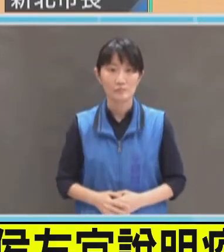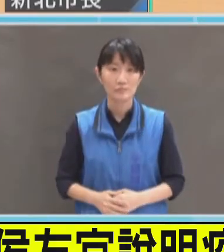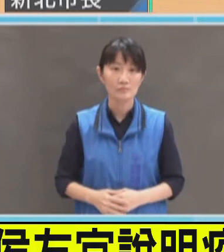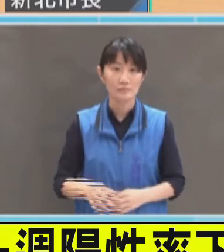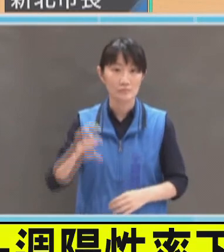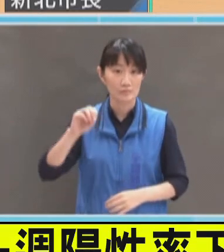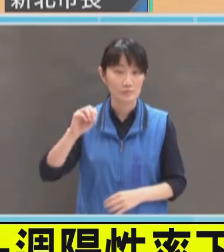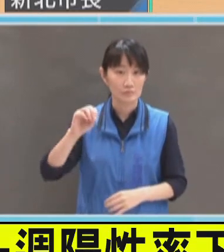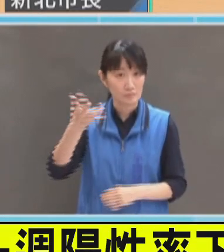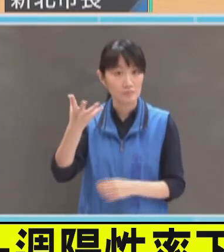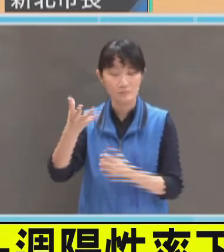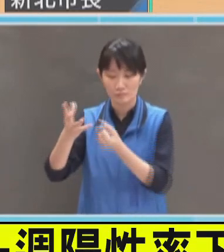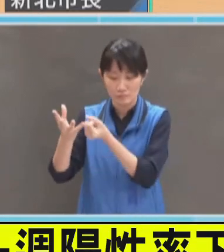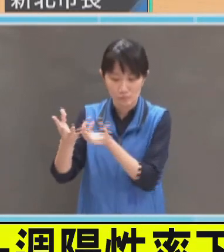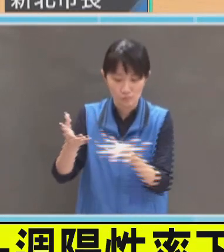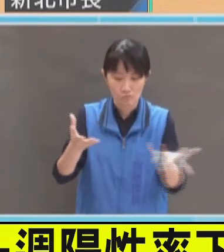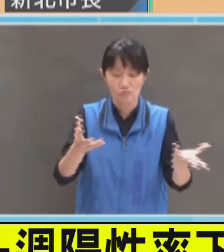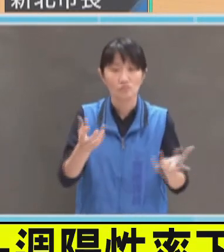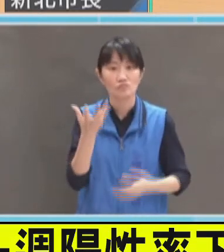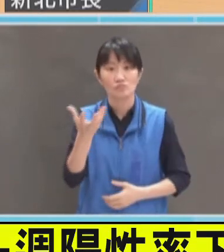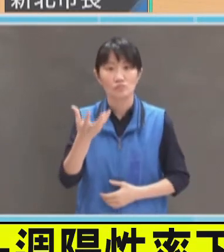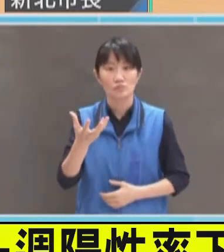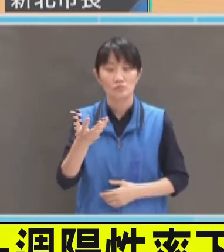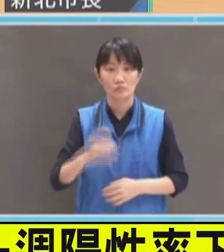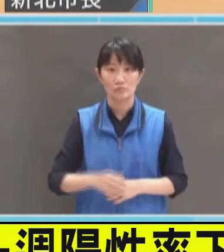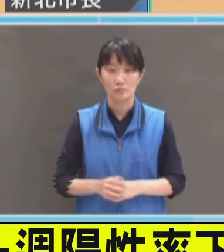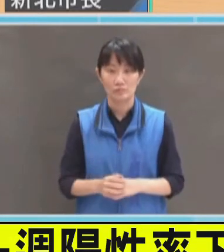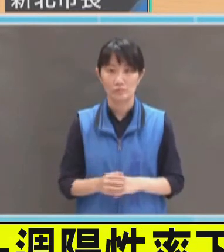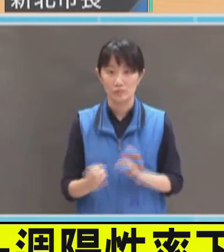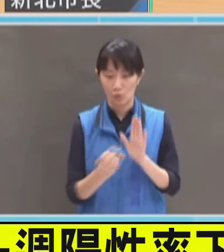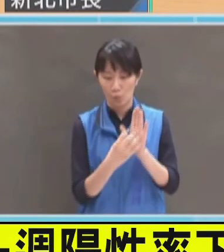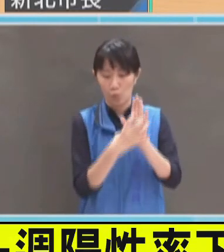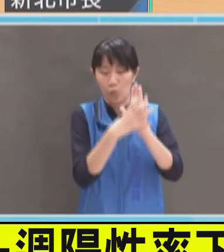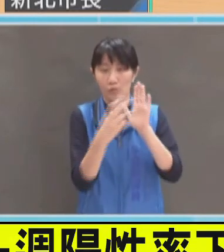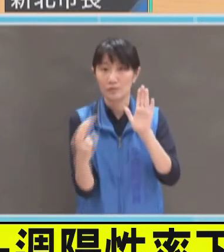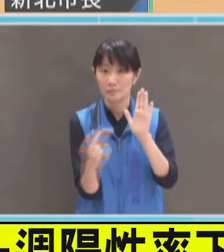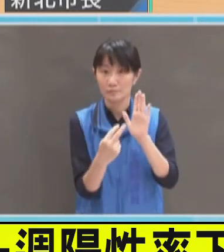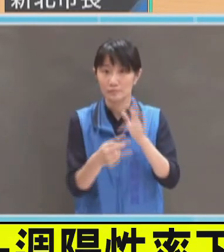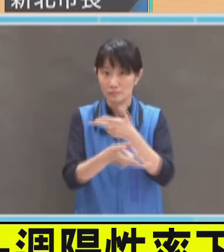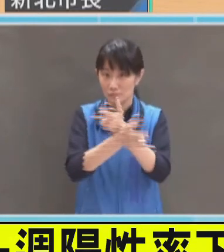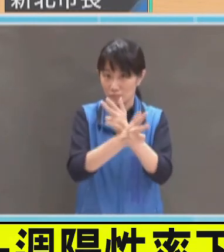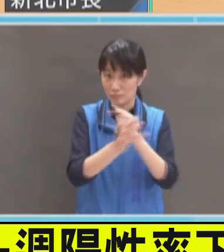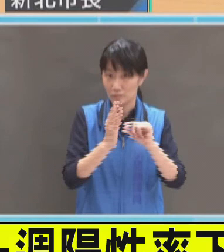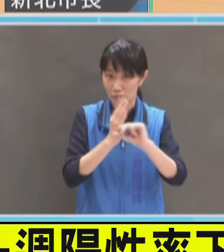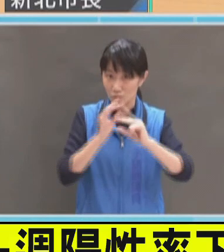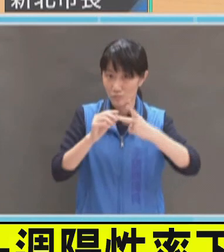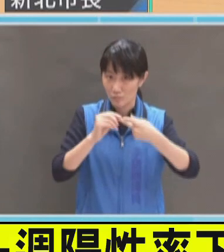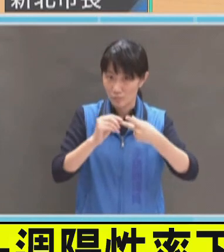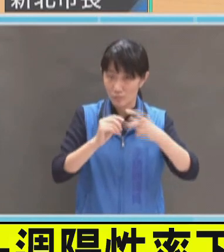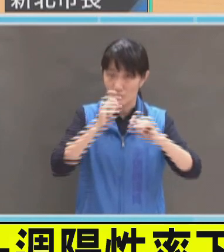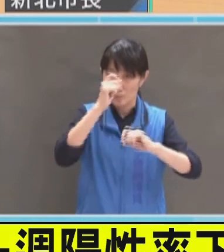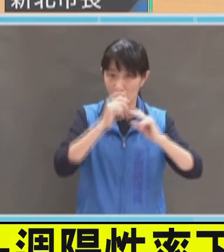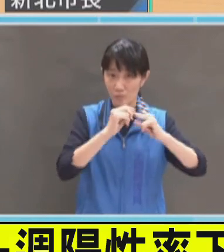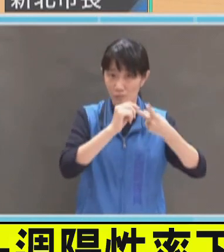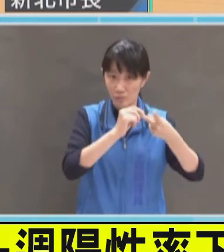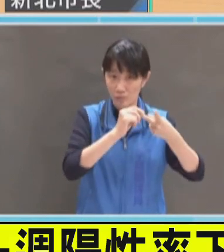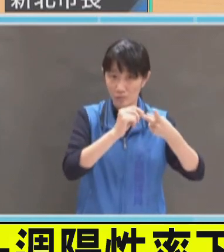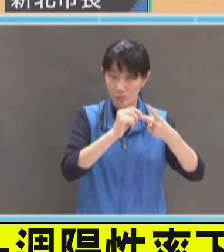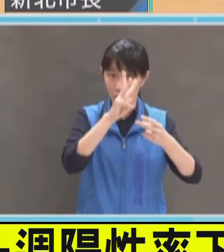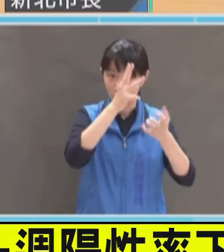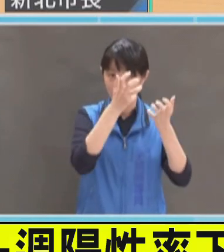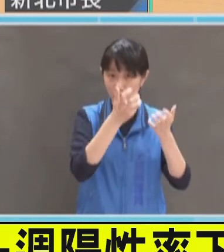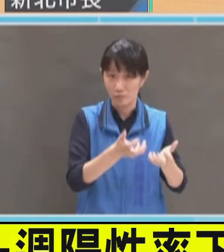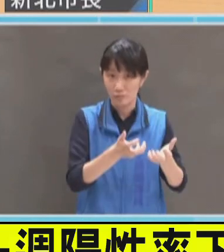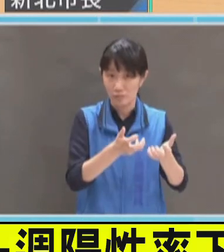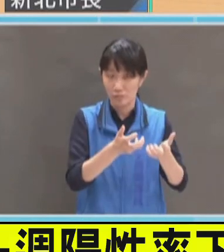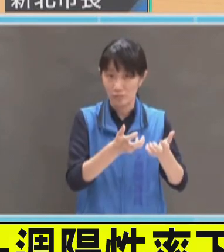我们用放大图来看，可以看到我们的板桥、中和、永和、三